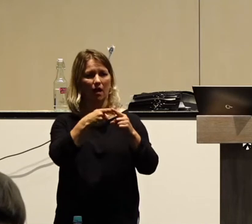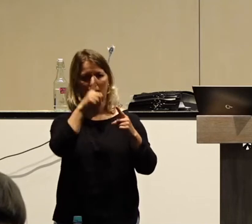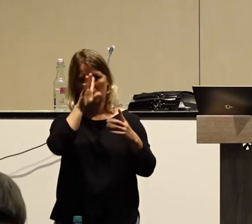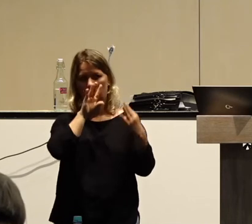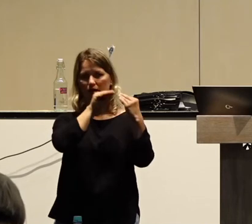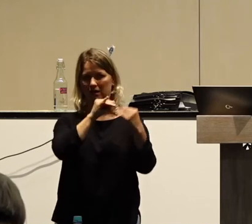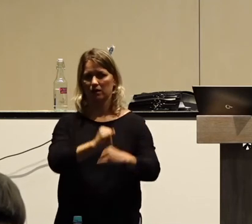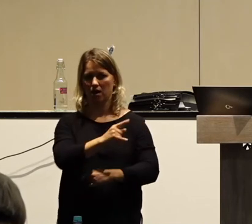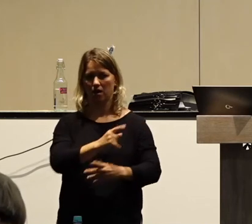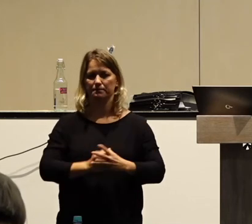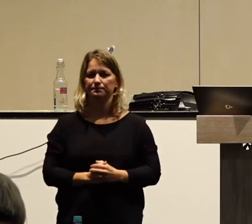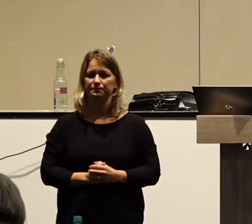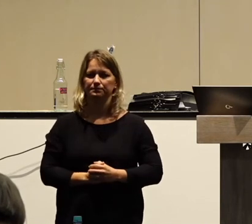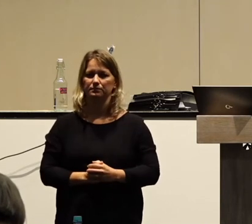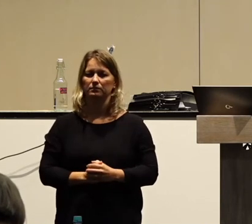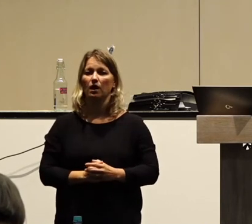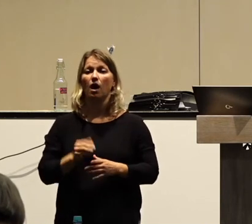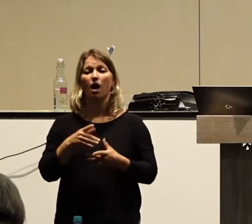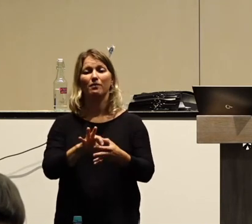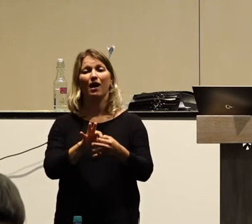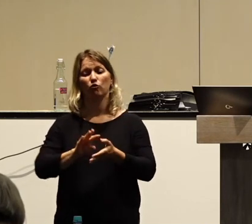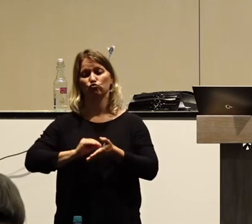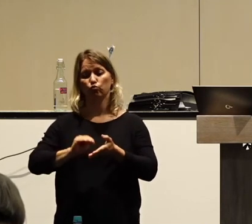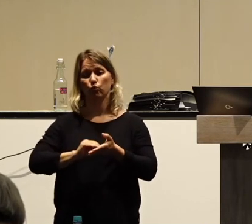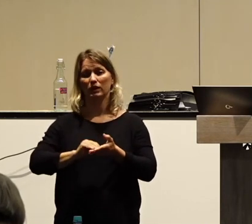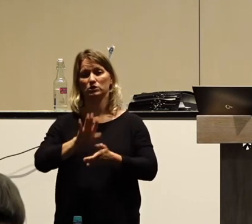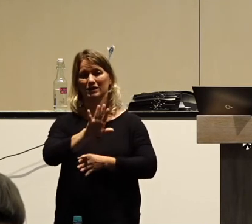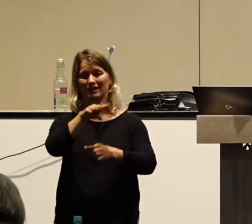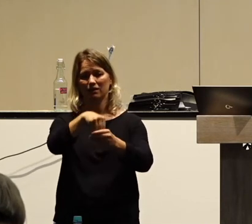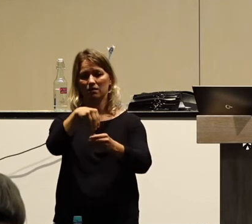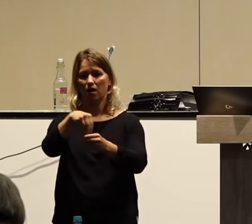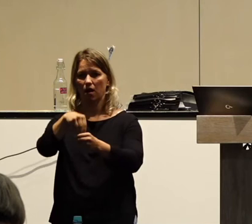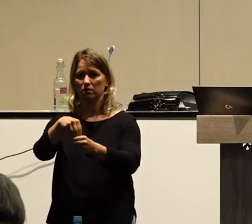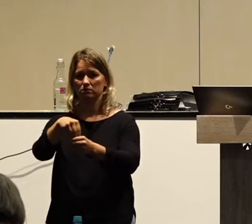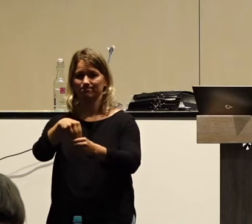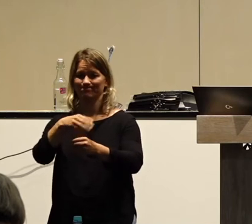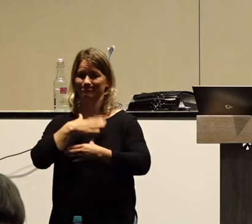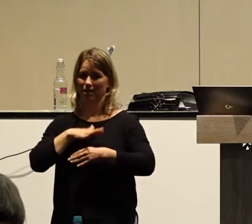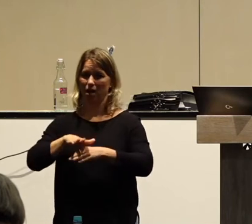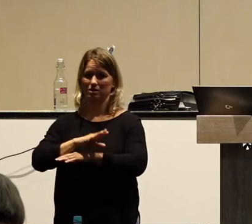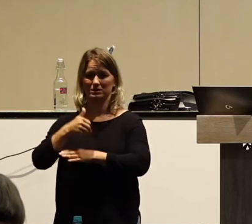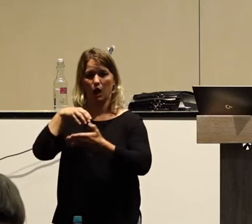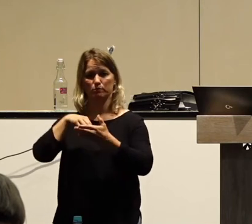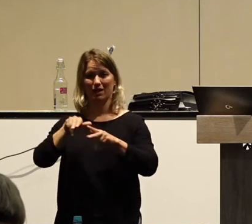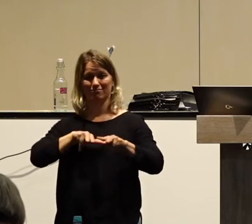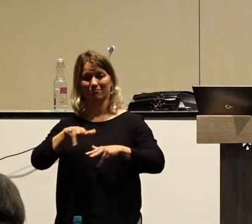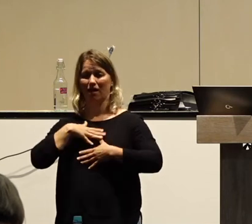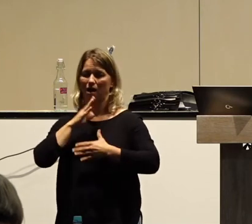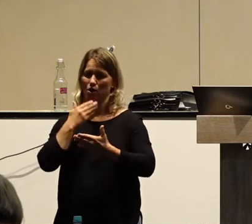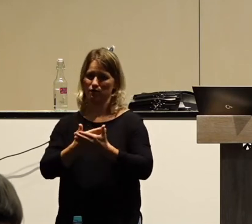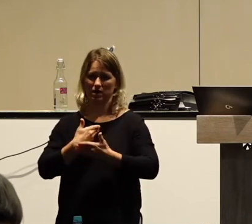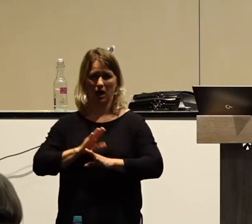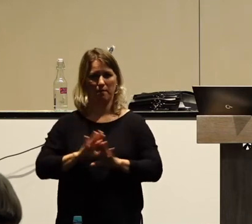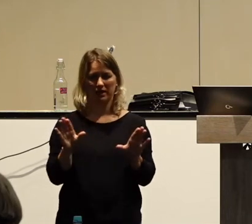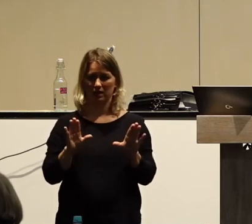Aber auf die schulischen Inhalte zu reagieren, ist nicht Aufgabe der Landeshauptstadt, sondern auf die schulischen Inhalte zu reagieren, die